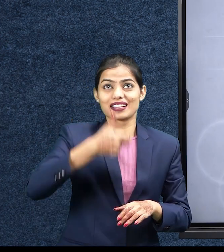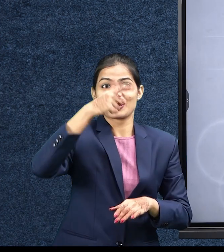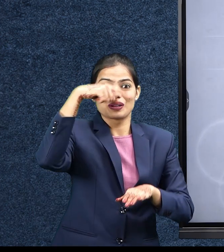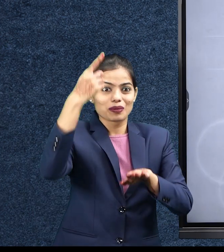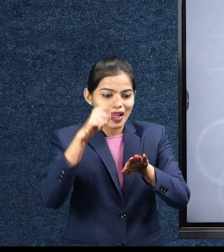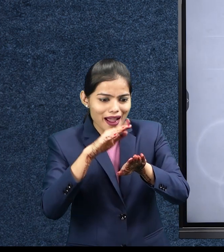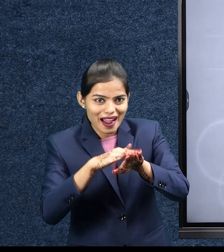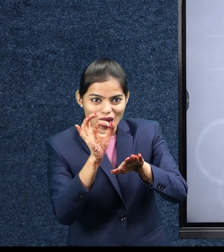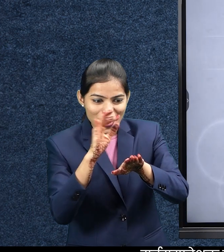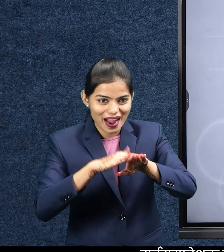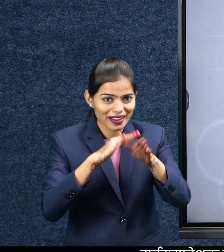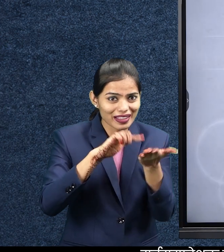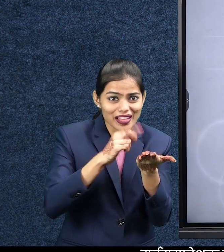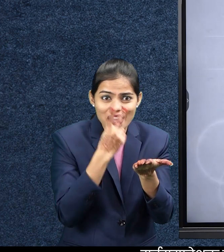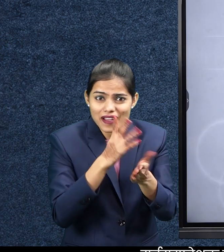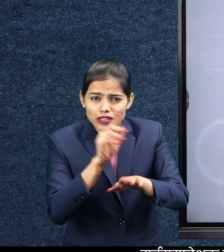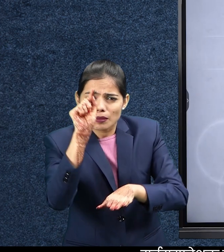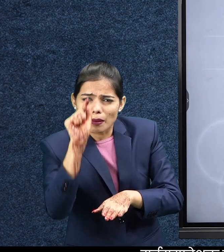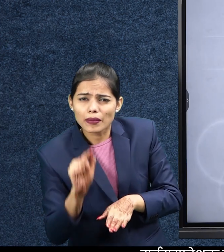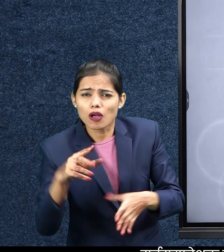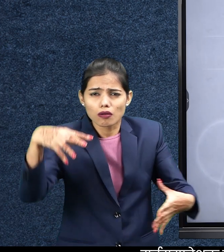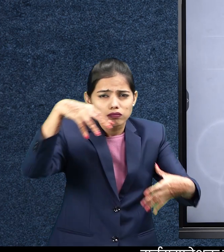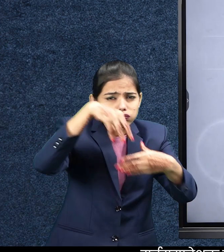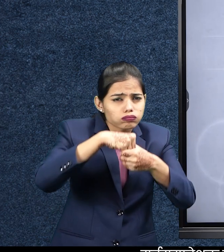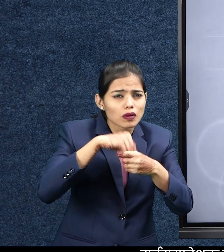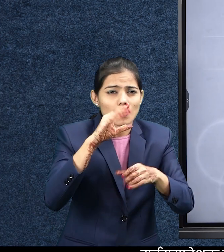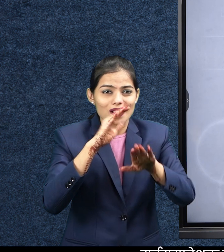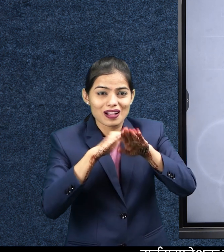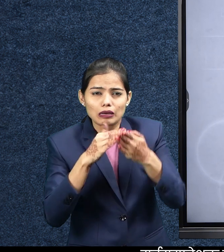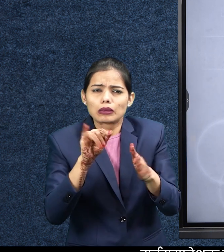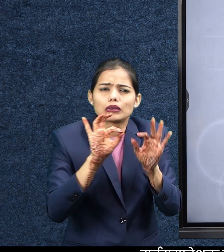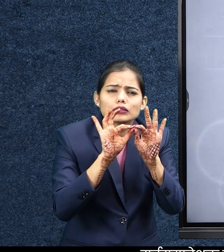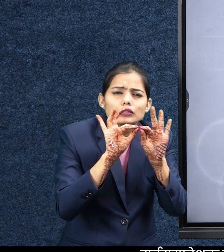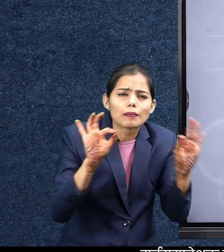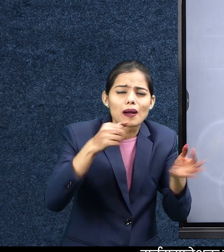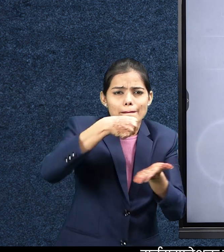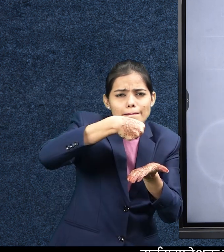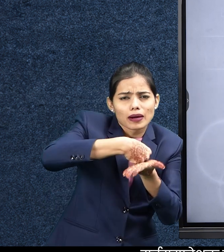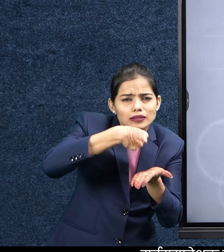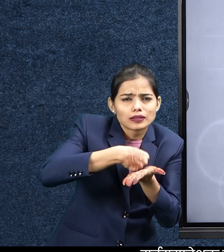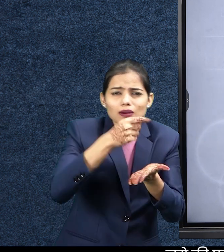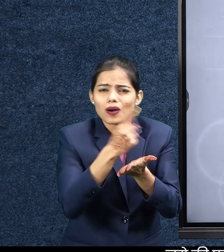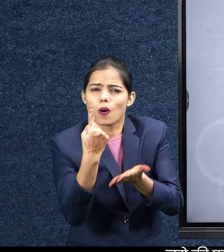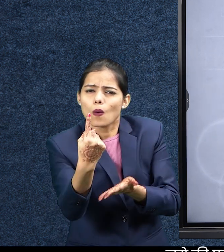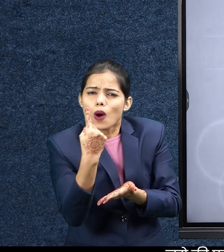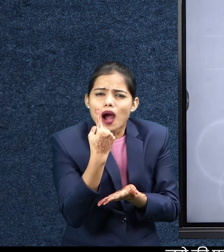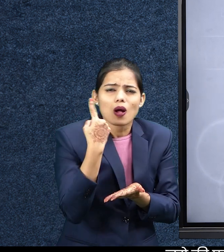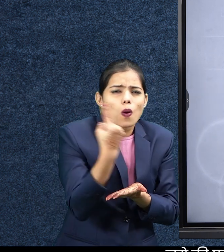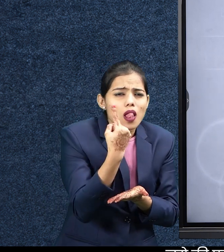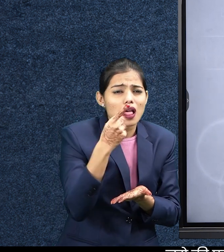संपूर्ण कार्यक्रम. सर्वसमावेशक इव्हेंट्स हा नमुना स्पेसमधील घटनांचा संच असतो, जसे की प्रयोग करताना